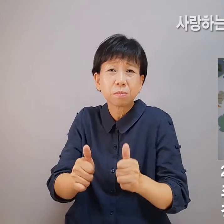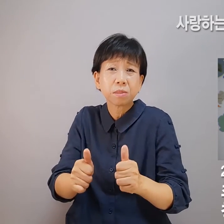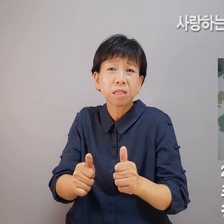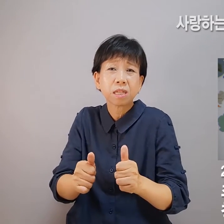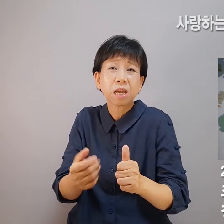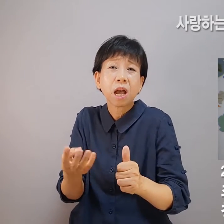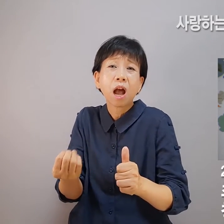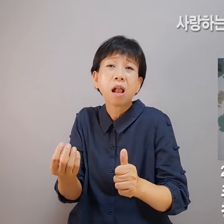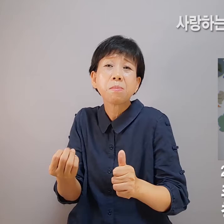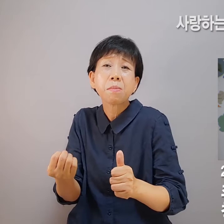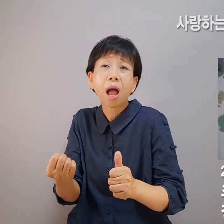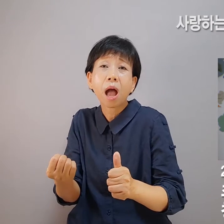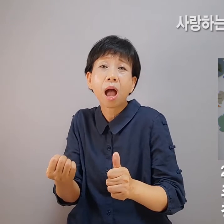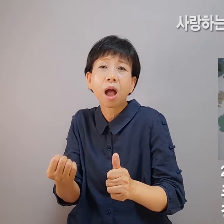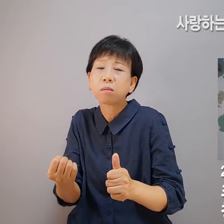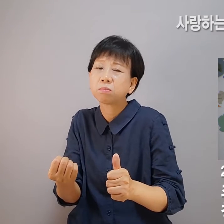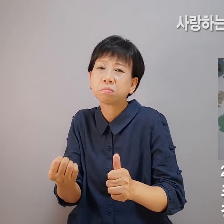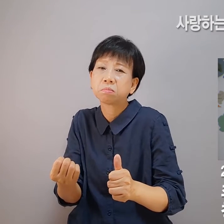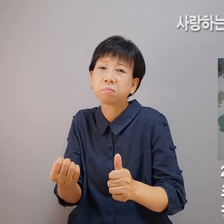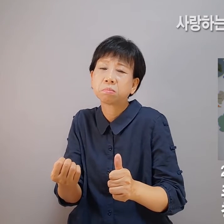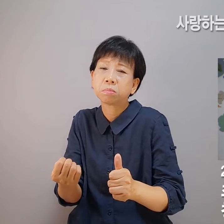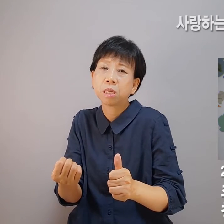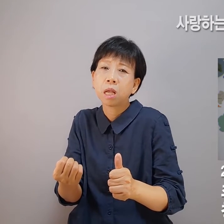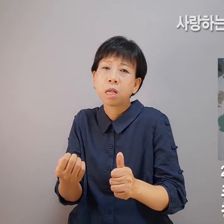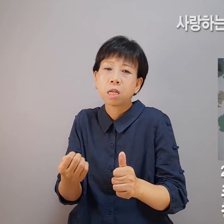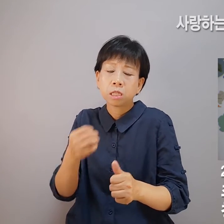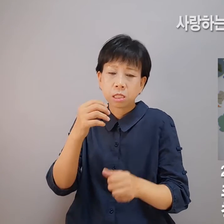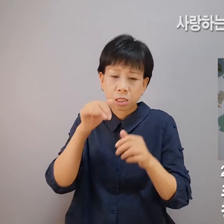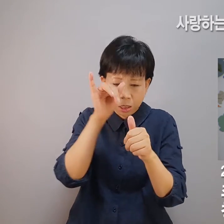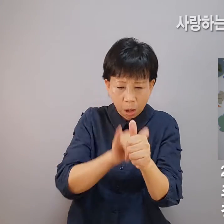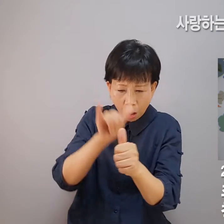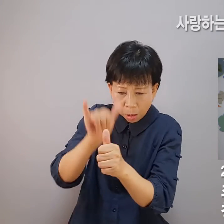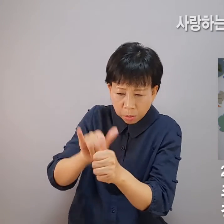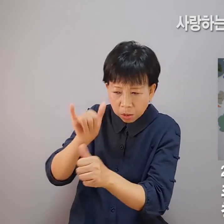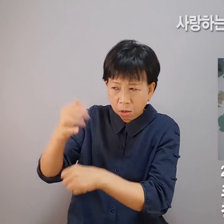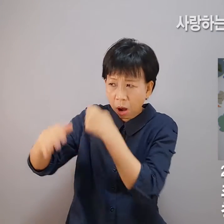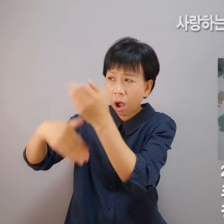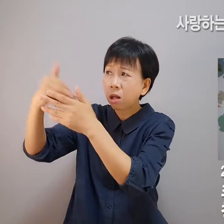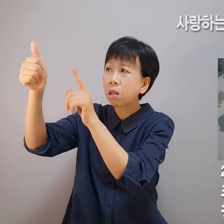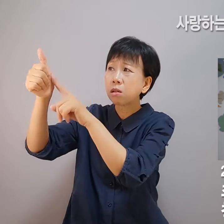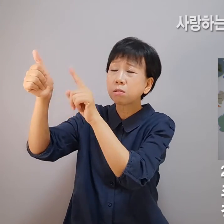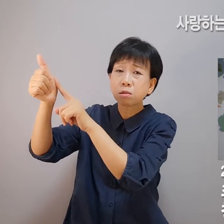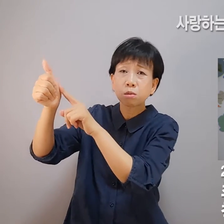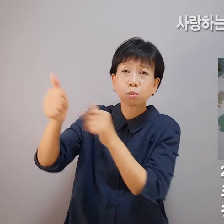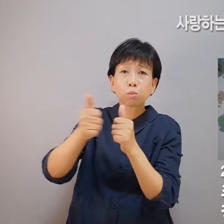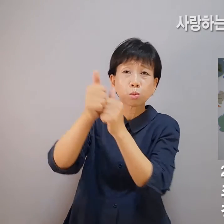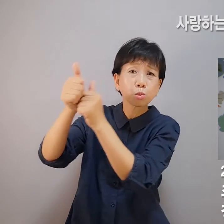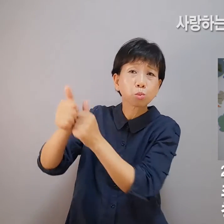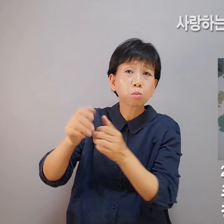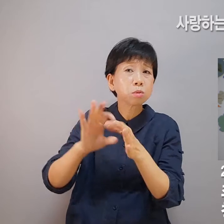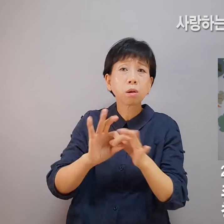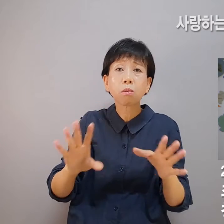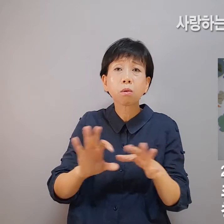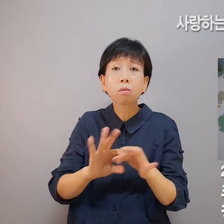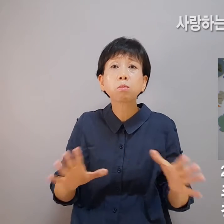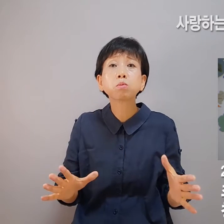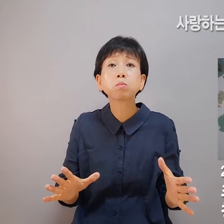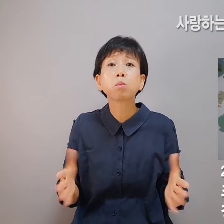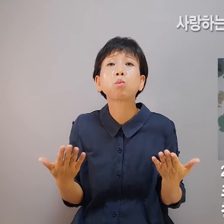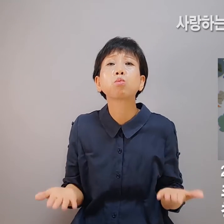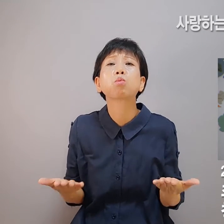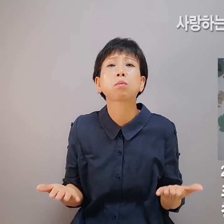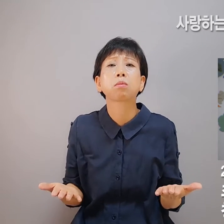이 섬기는 것이 하나님과 동행하는 것과 관계가 없다면 섬기면 섬길수록 더